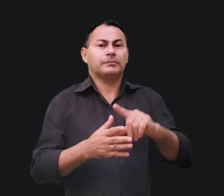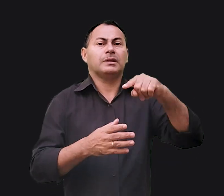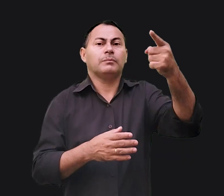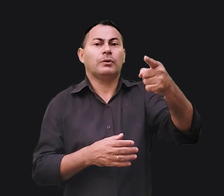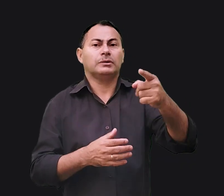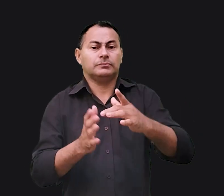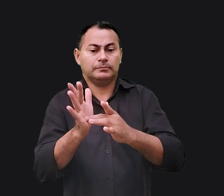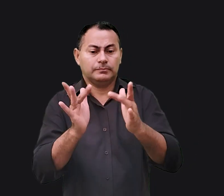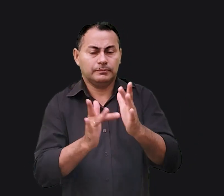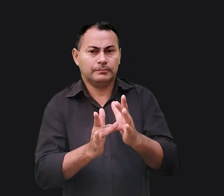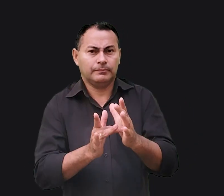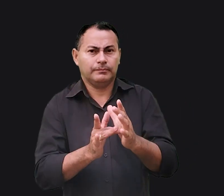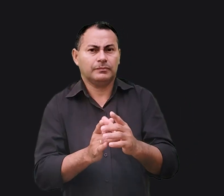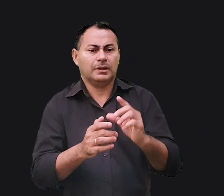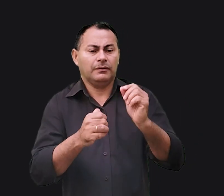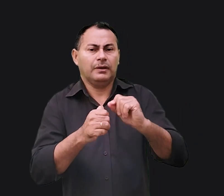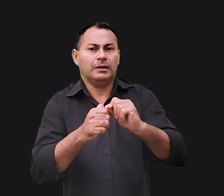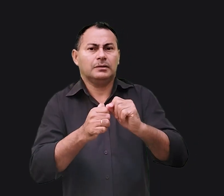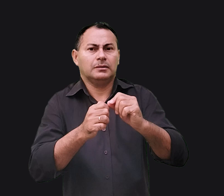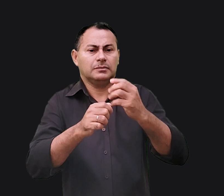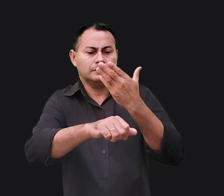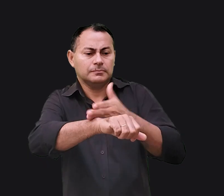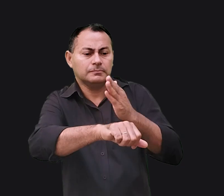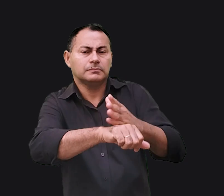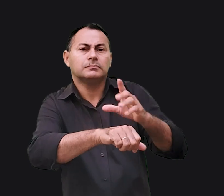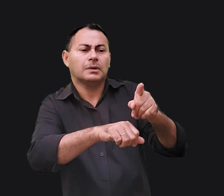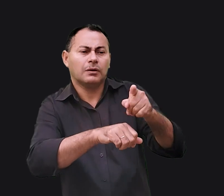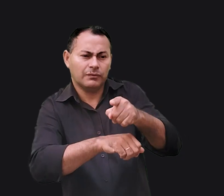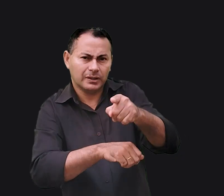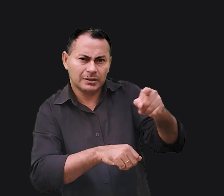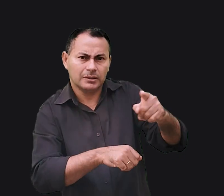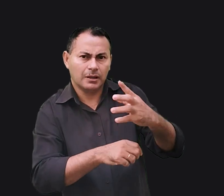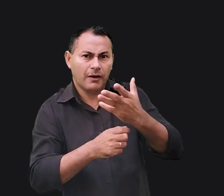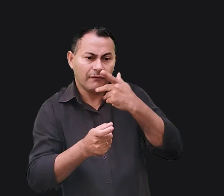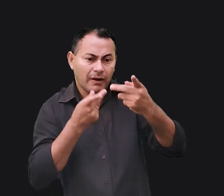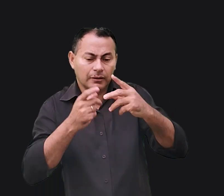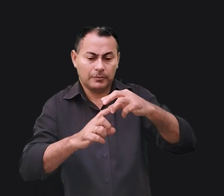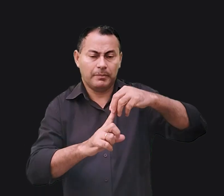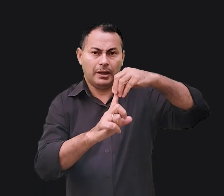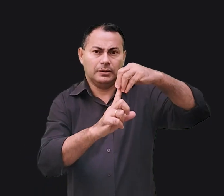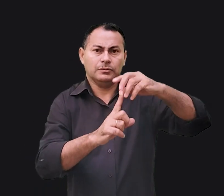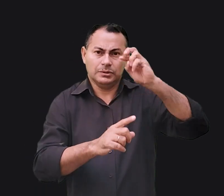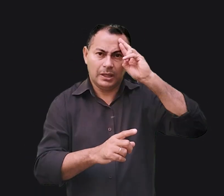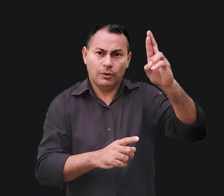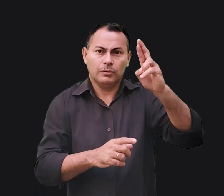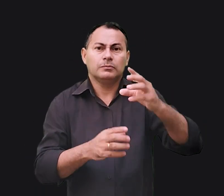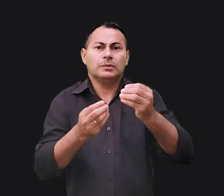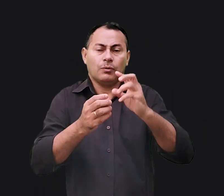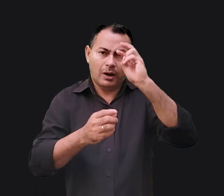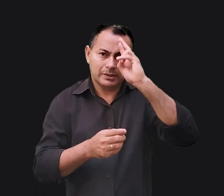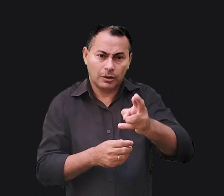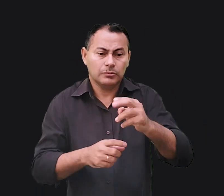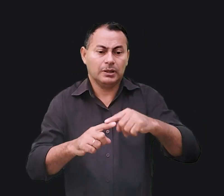Depois disso, Jesus fez a seguinte aplicação: Vocês me chamam Mestre e Senhor, e com razão, pois eu o